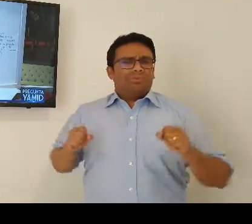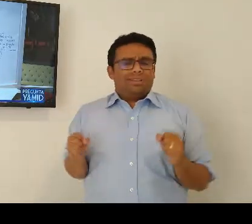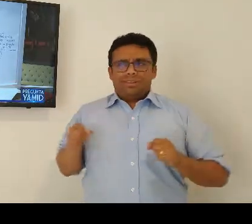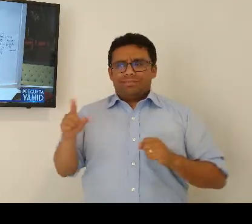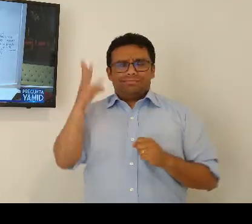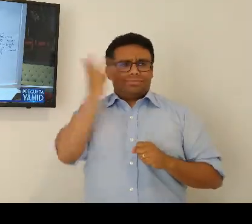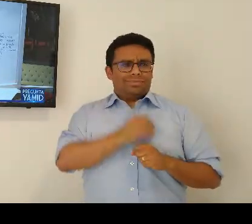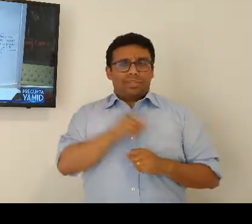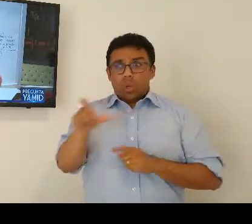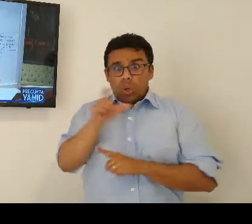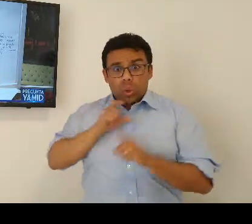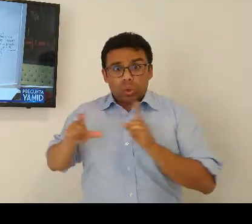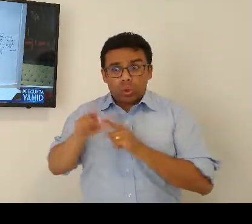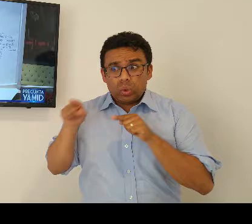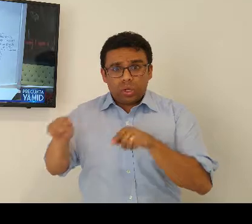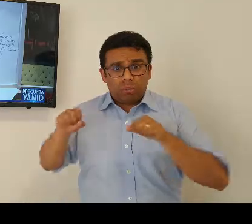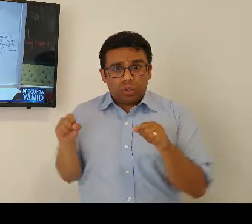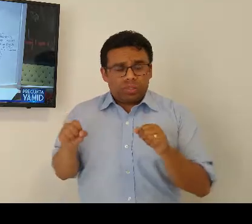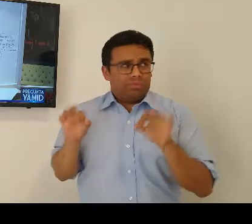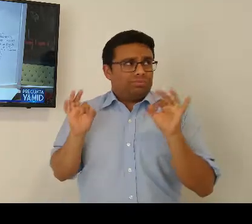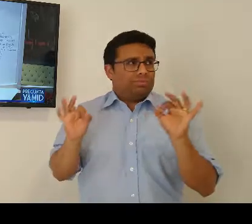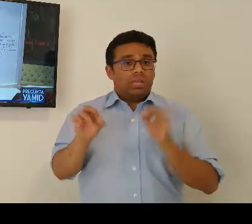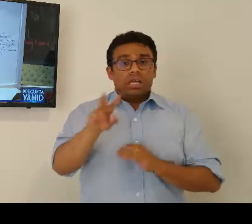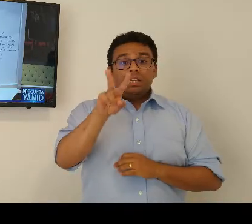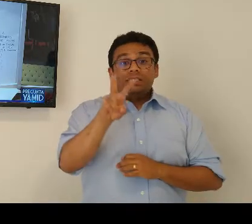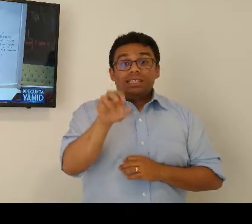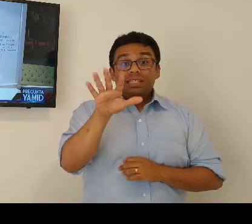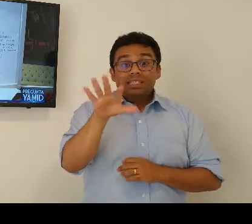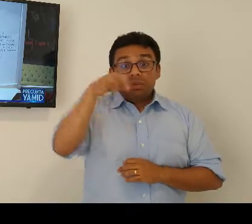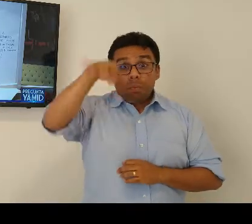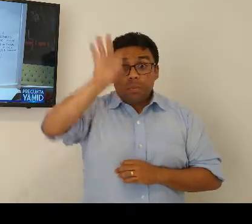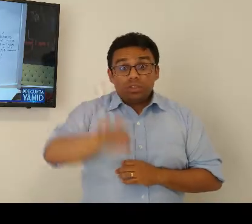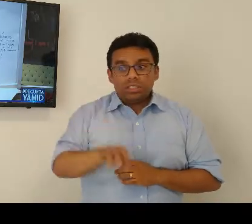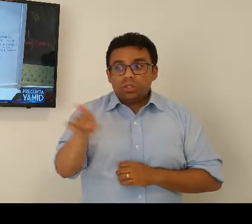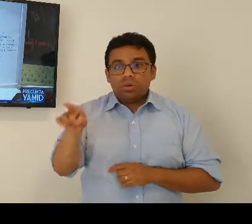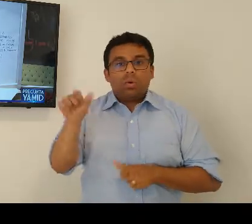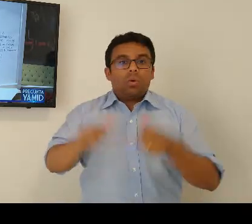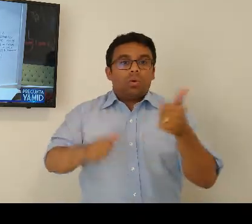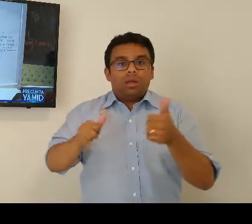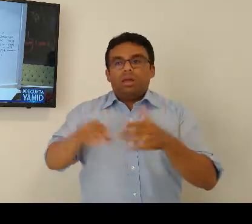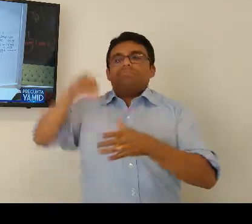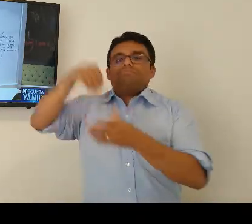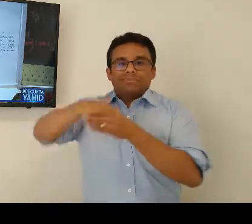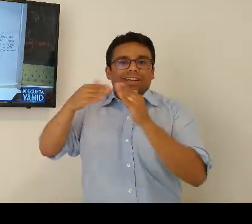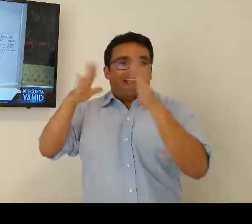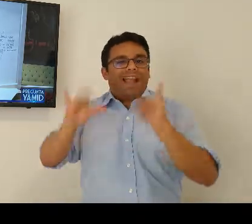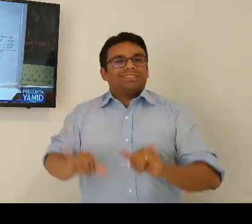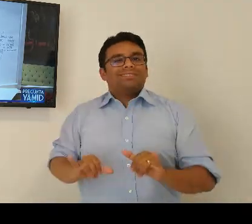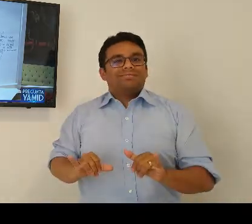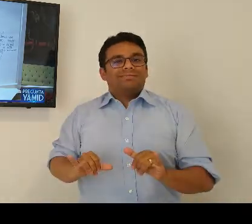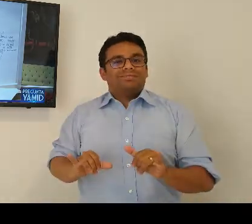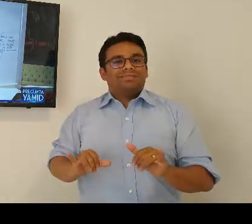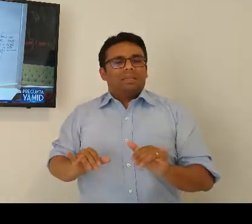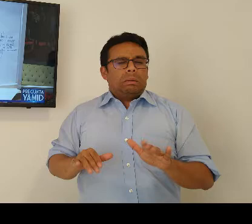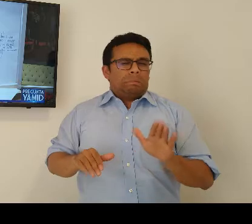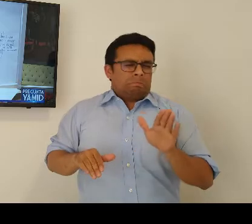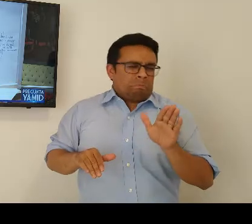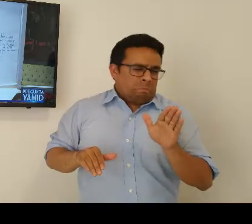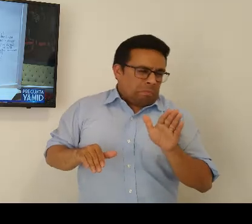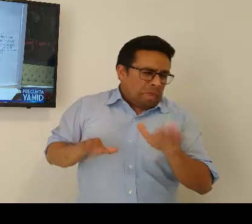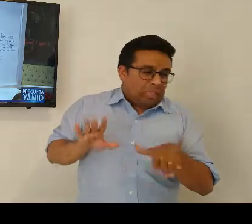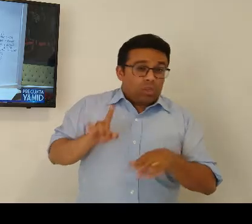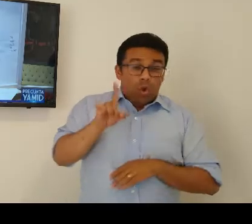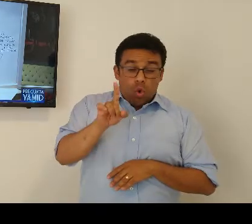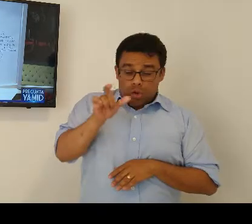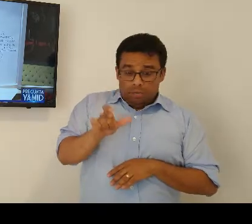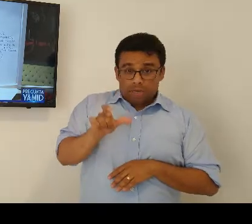increíble. El 75% de los bogotanos en promedio ha estado en su casa. Máximo una persona por hogar ha salido.